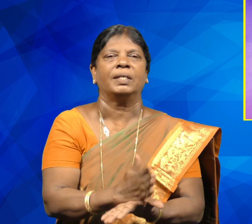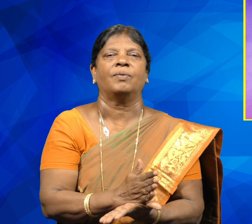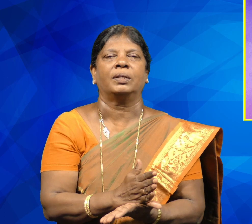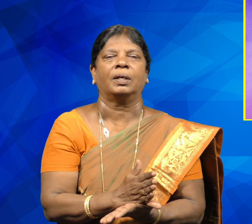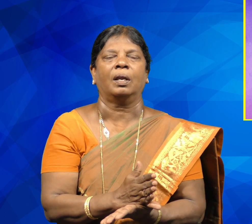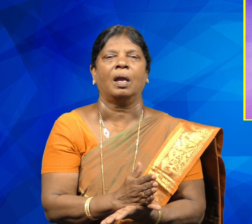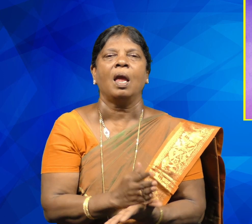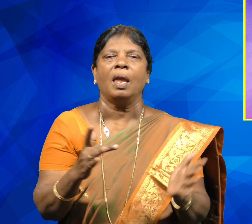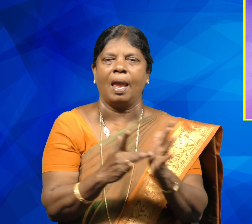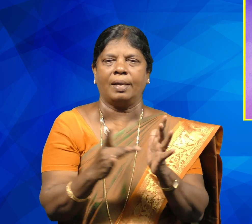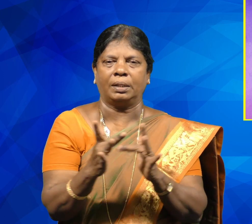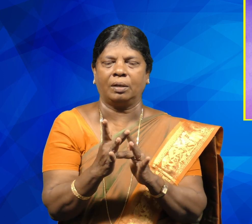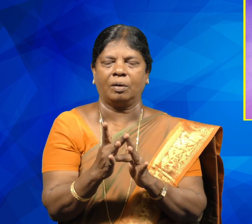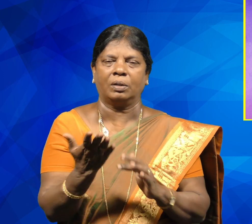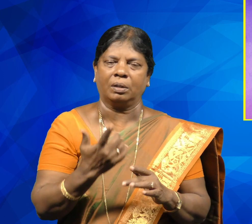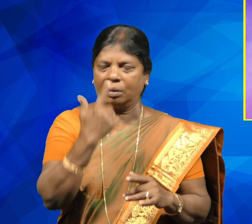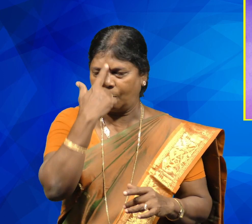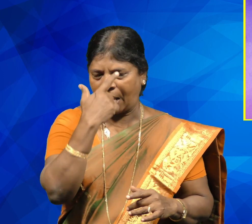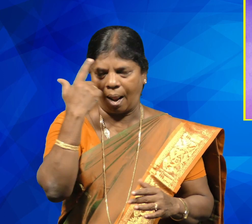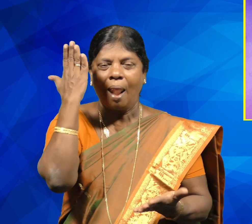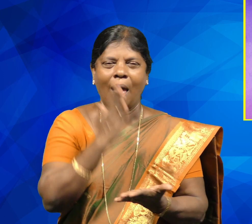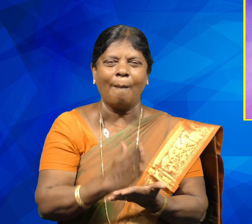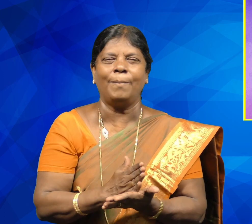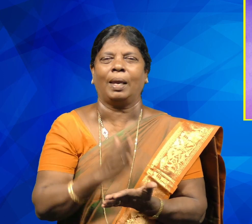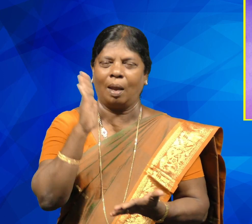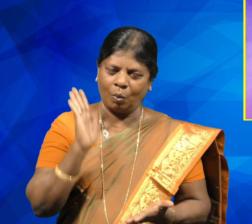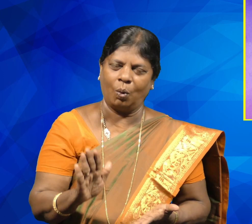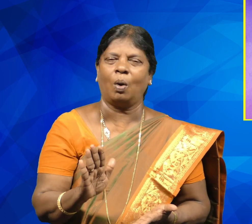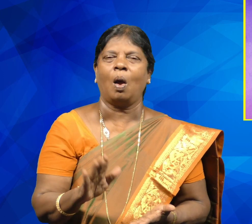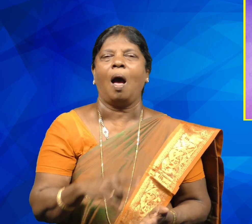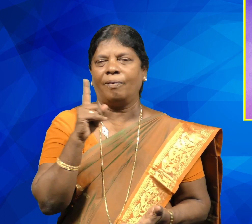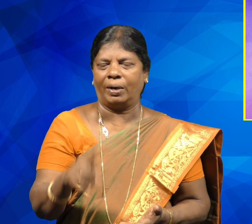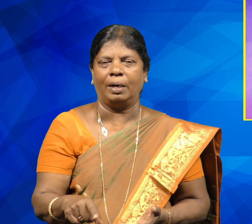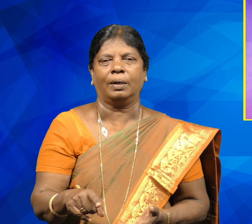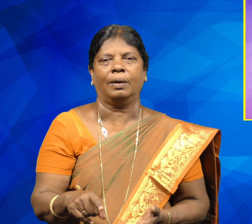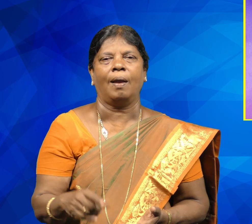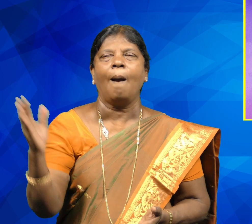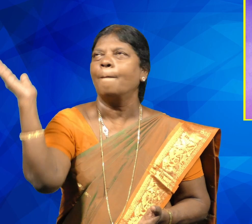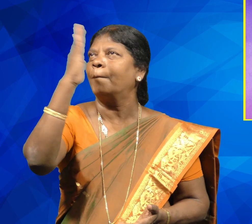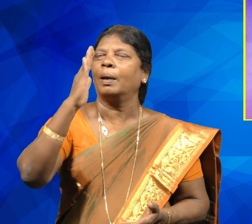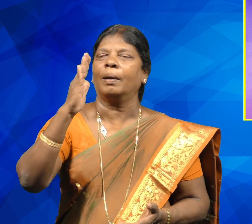கிறிஸ்துவை விசுவாசிக்கிறார்களோ, இயேசு கிறிஸ்து என்பது நம்பிக்கை வைக்கிறார்களோ, அவர்களுக்கு